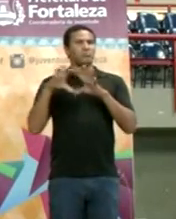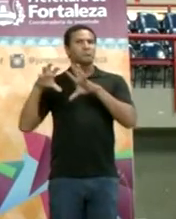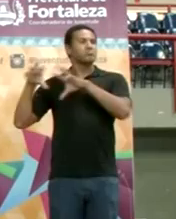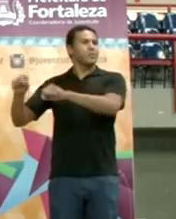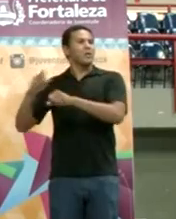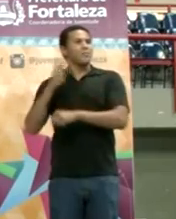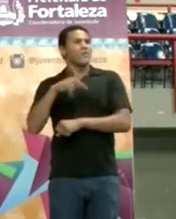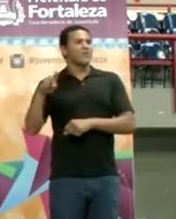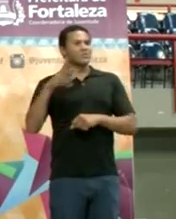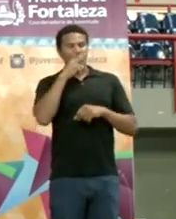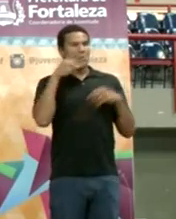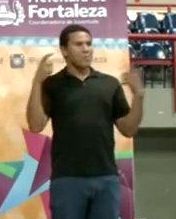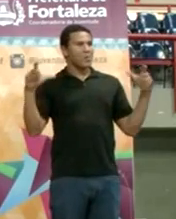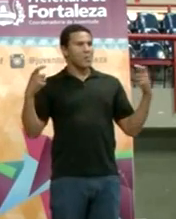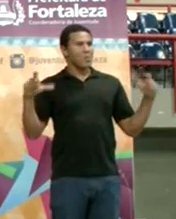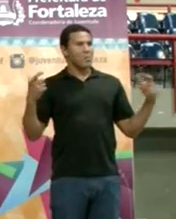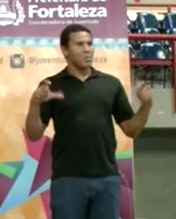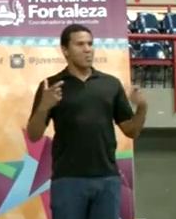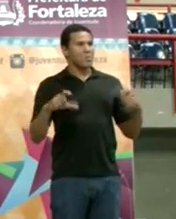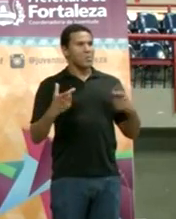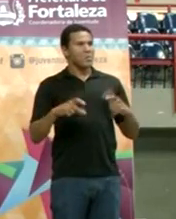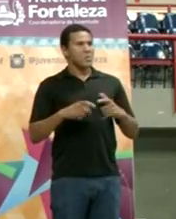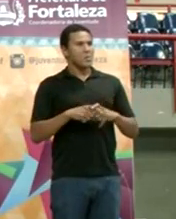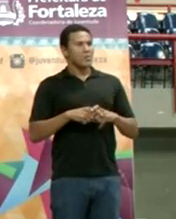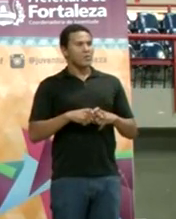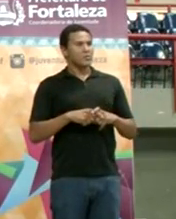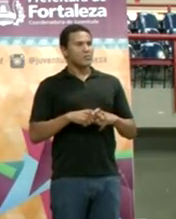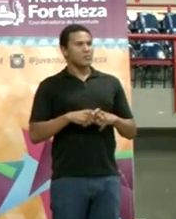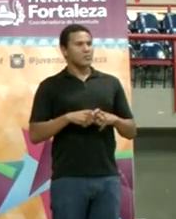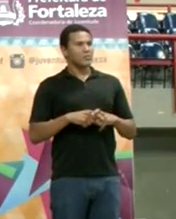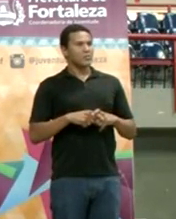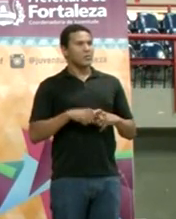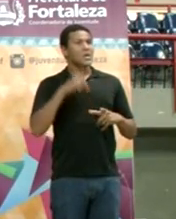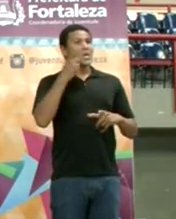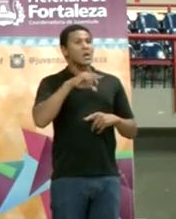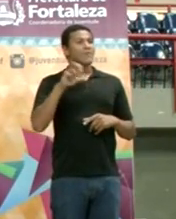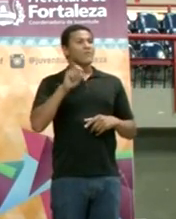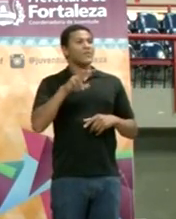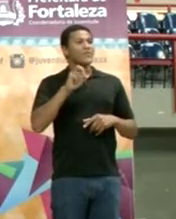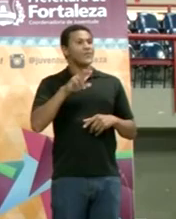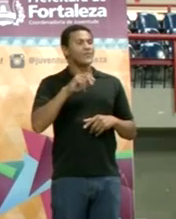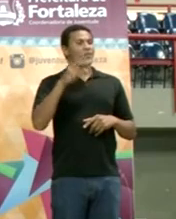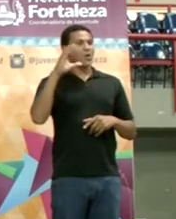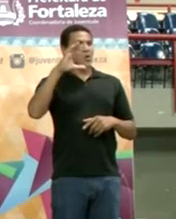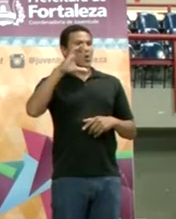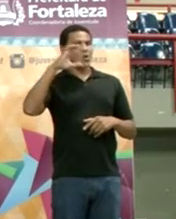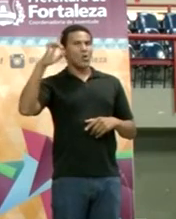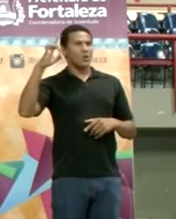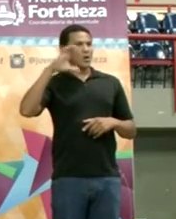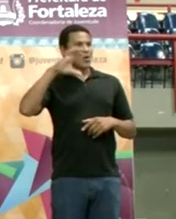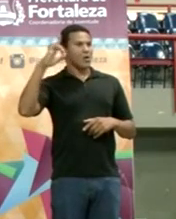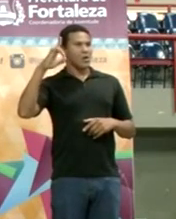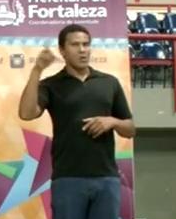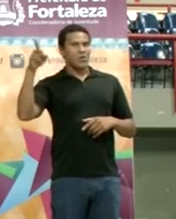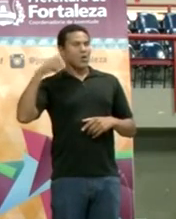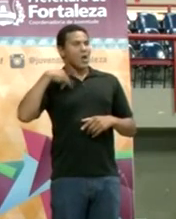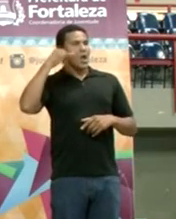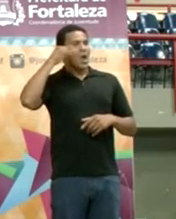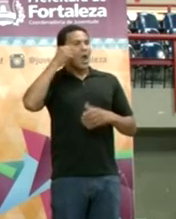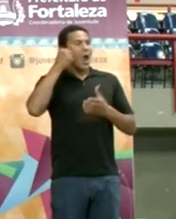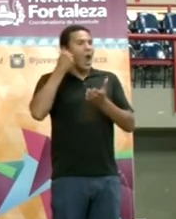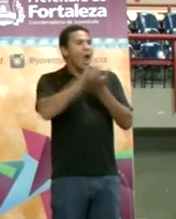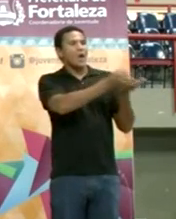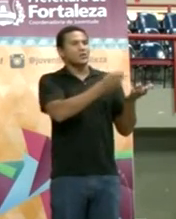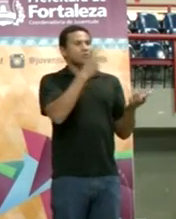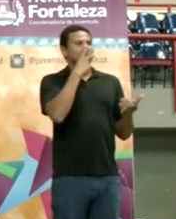E quais são as células que destroem os vírus? Os coordenadores. Vou explicar isso de uma forma mais clara.